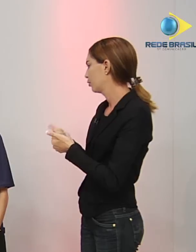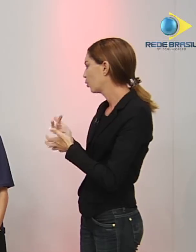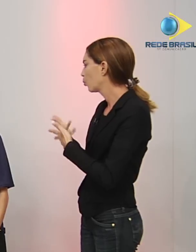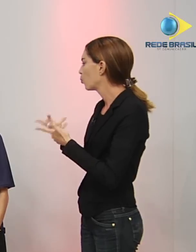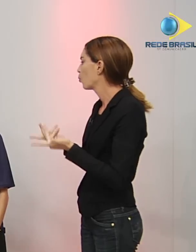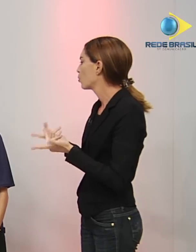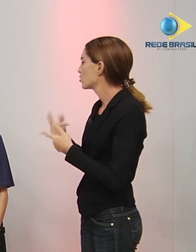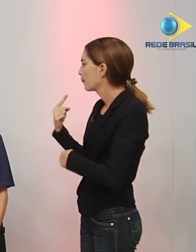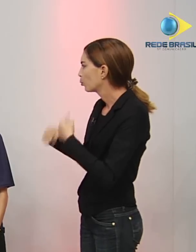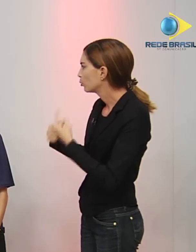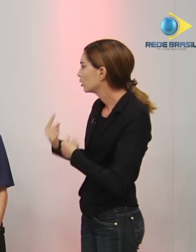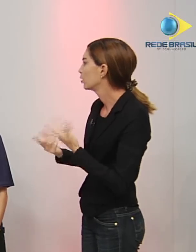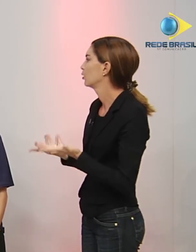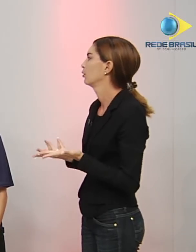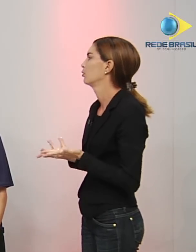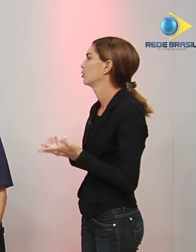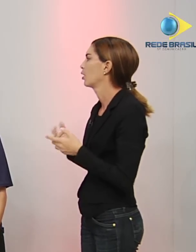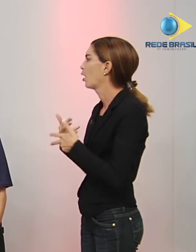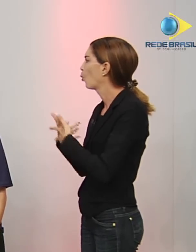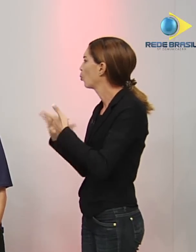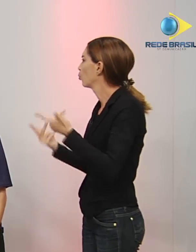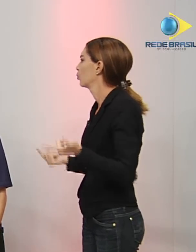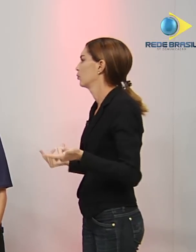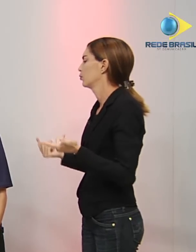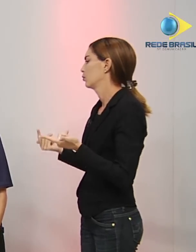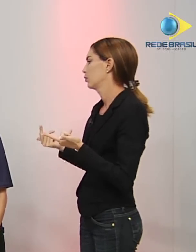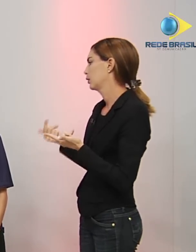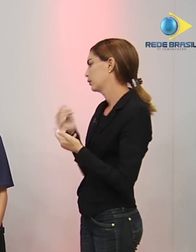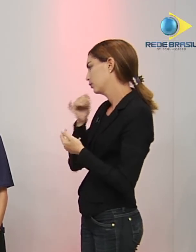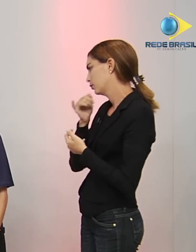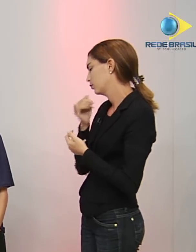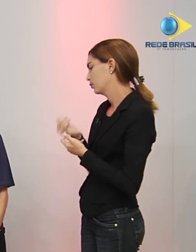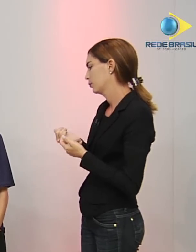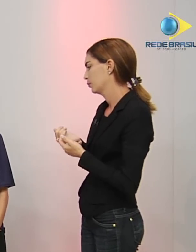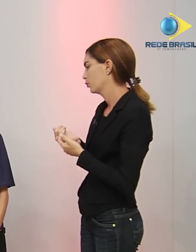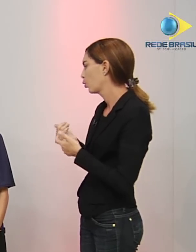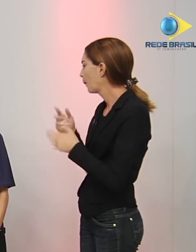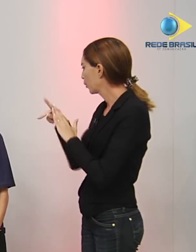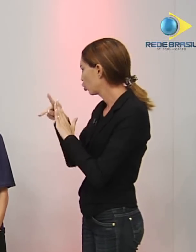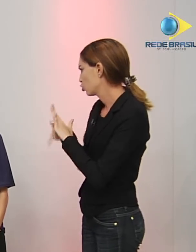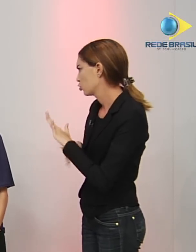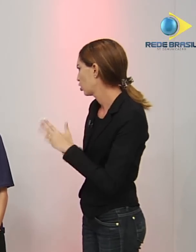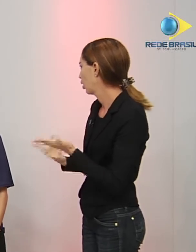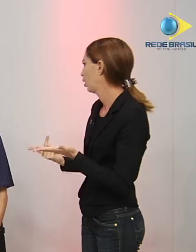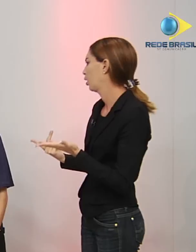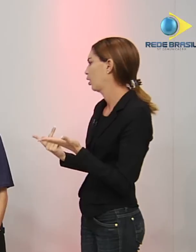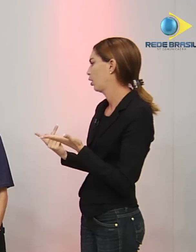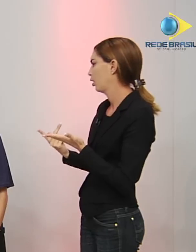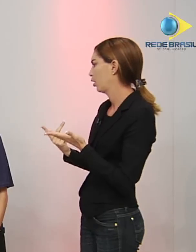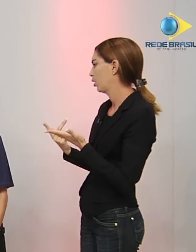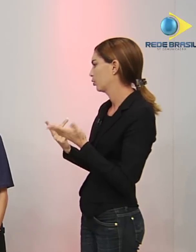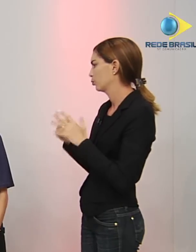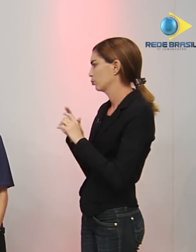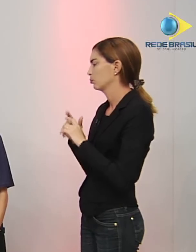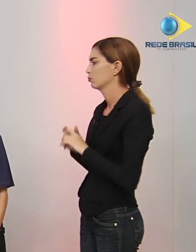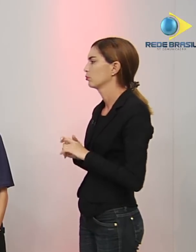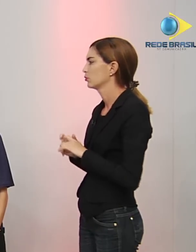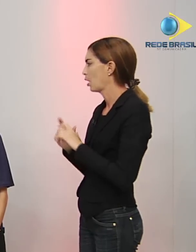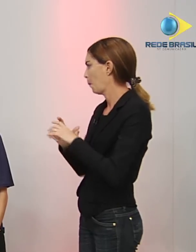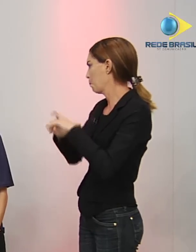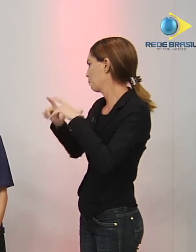iniciativa política, algum projeto de âmbito mais